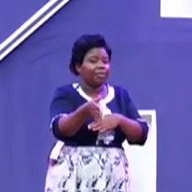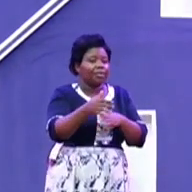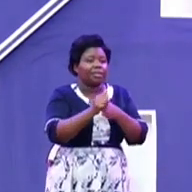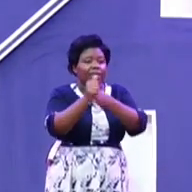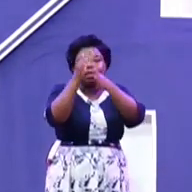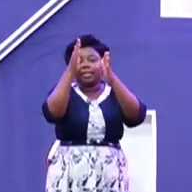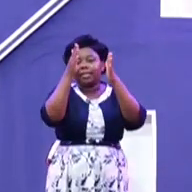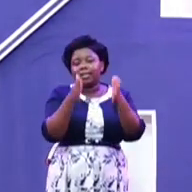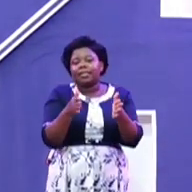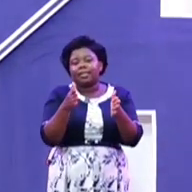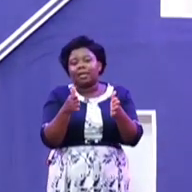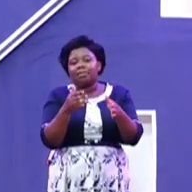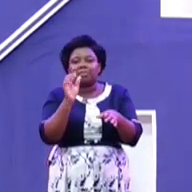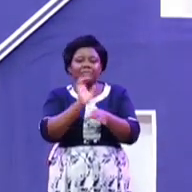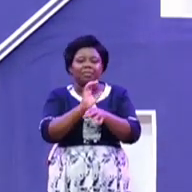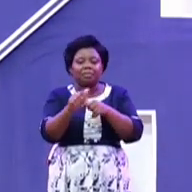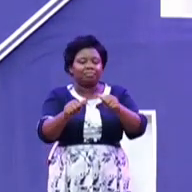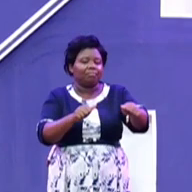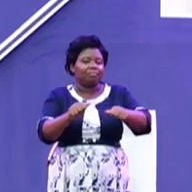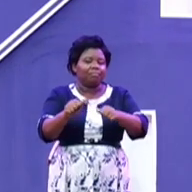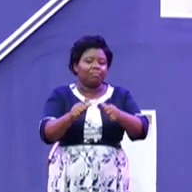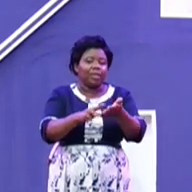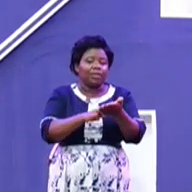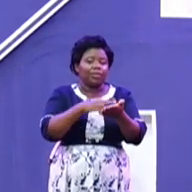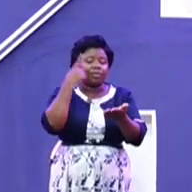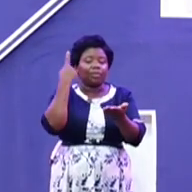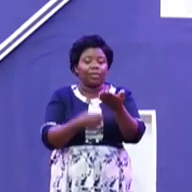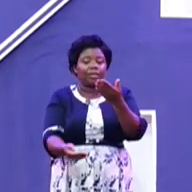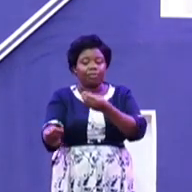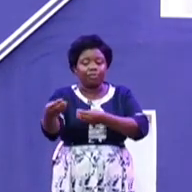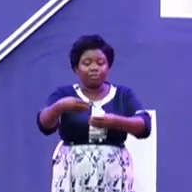obukulembeze obukulembera ekitundu ekyo ne bukozesa ebyo